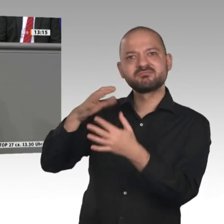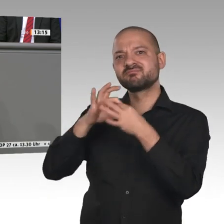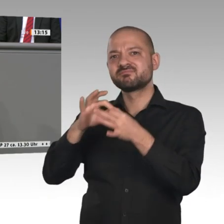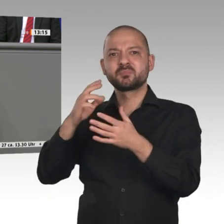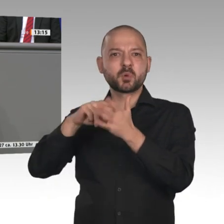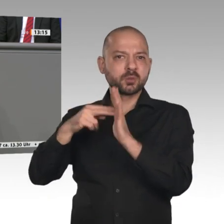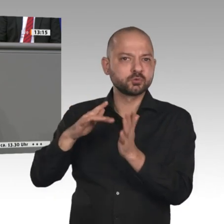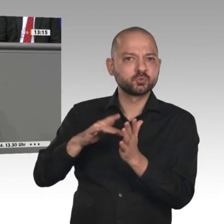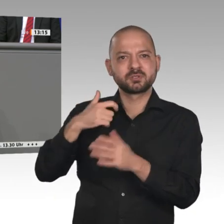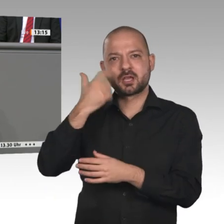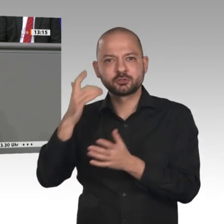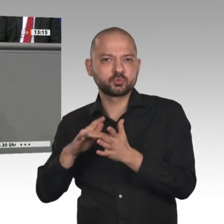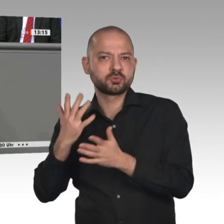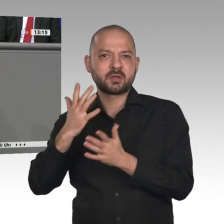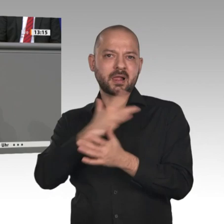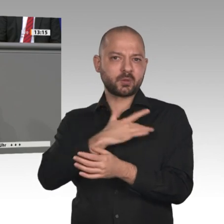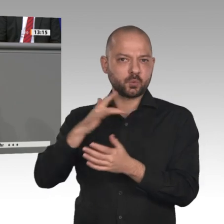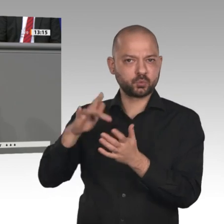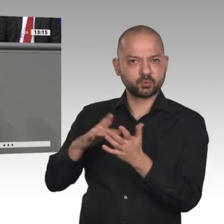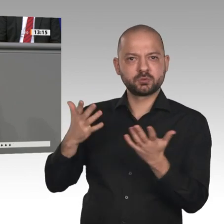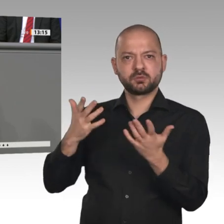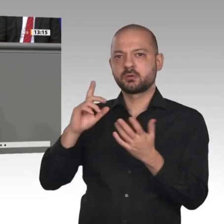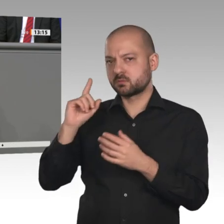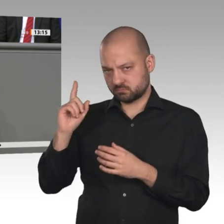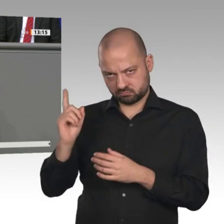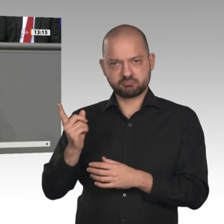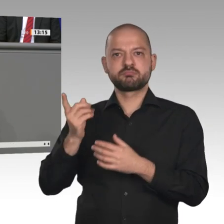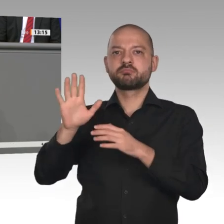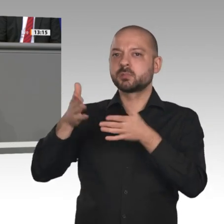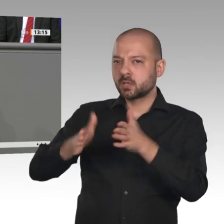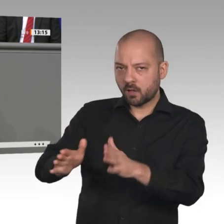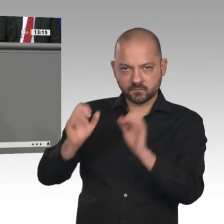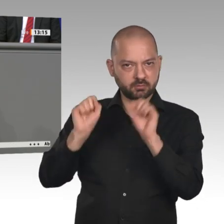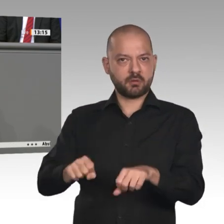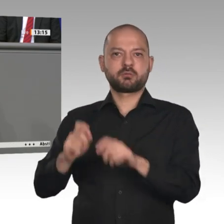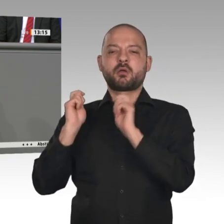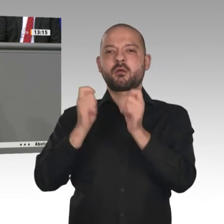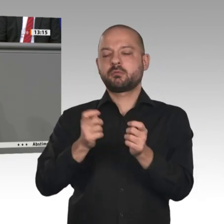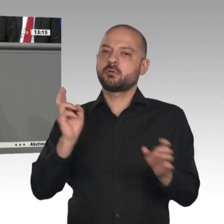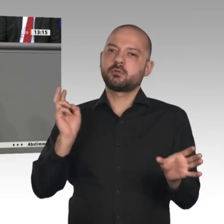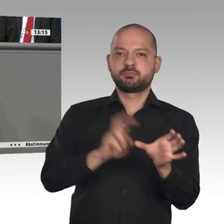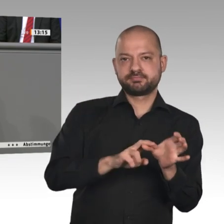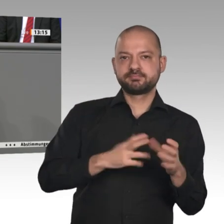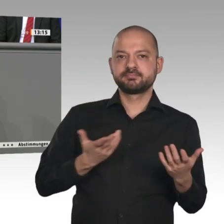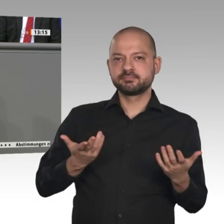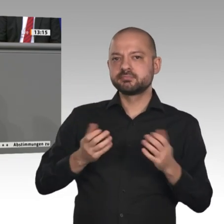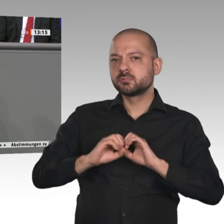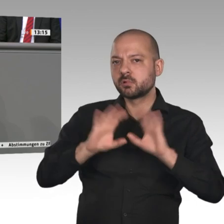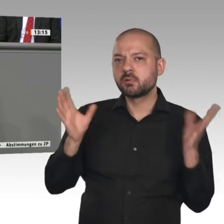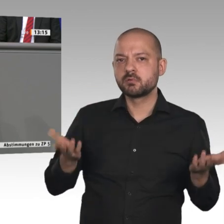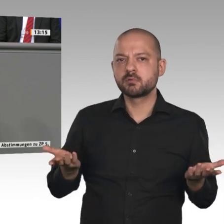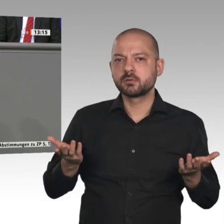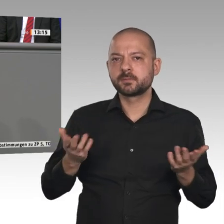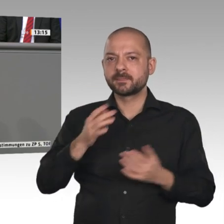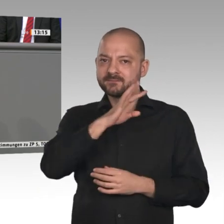nun dargestellt worden, gibt es aber eine Vielzahl von Gruppen, die nicht berücksichtigt sind. Darin sind unter anderem die